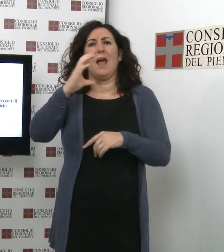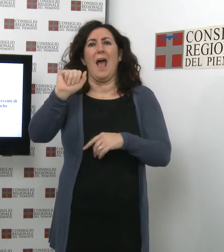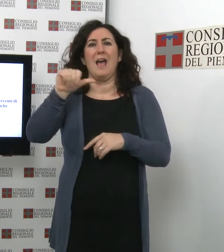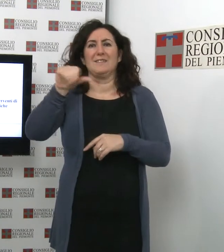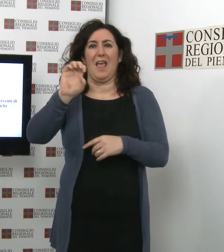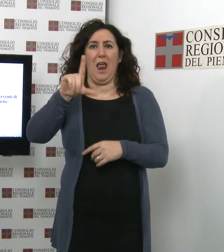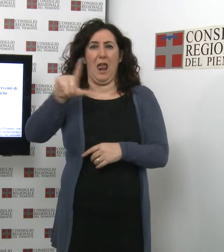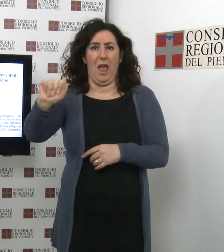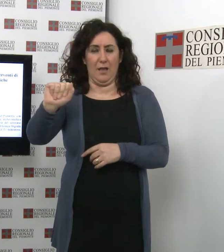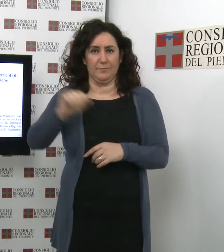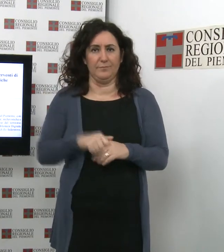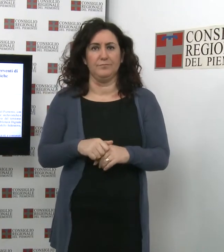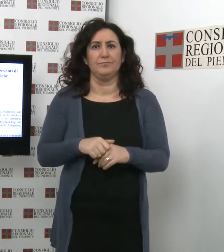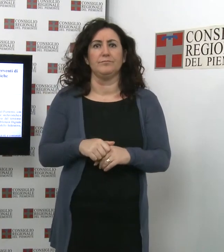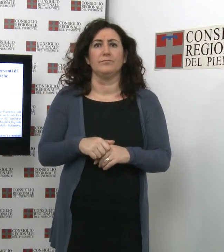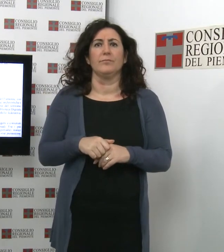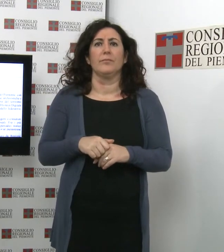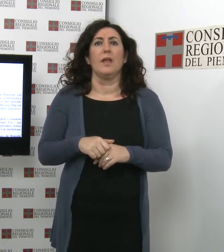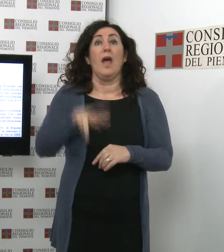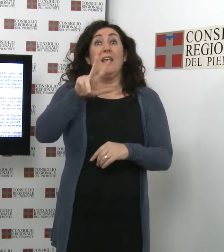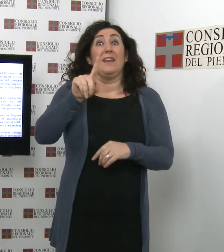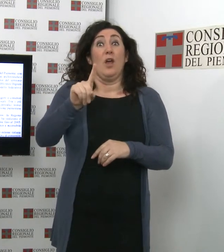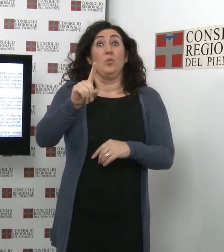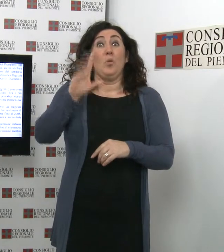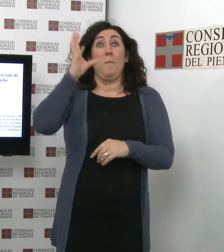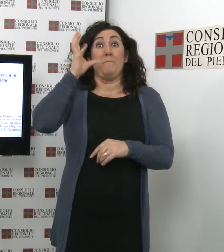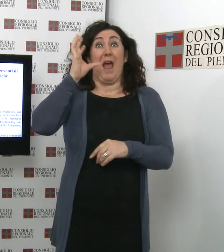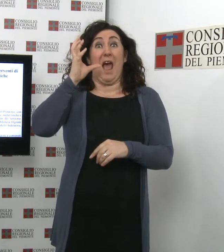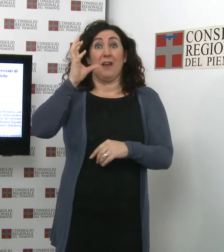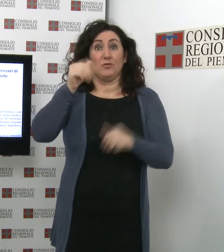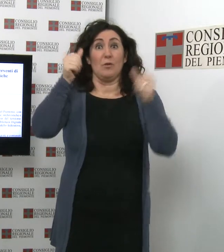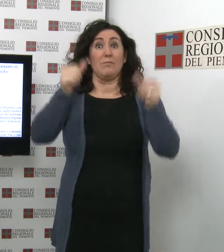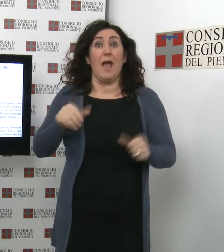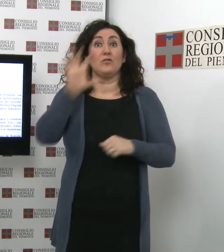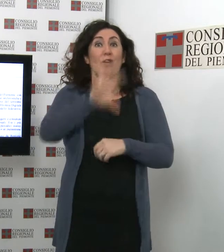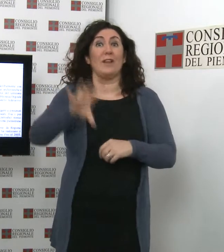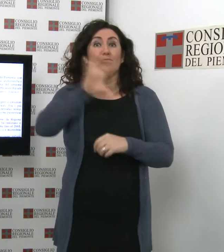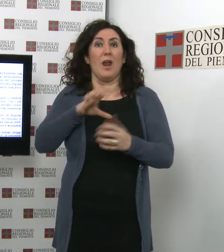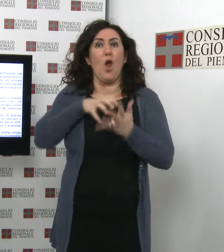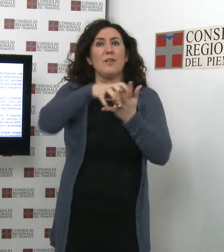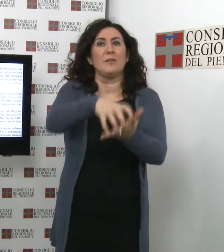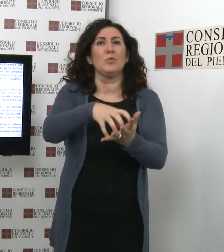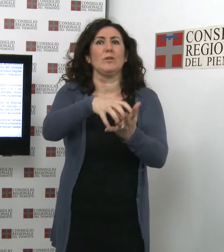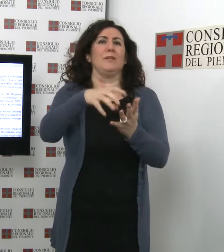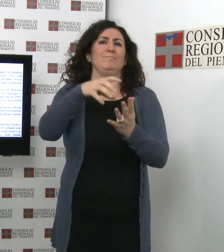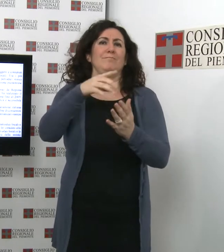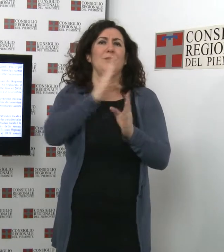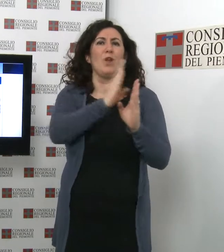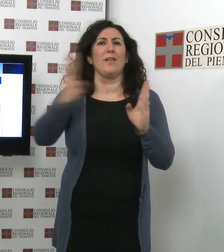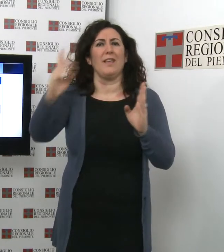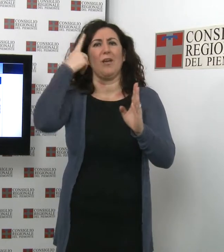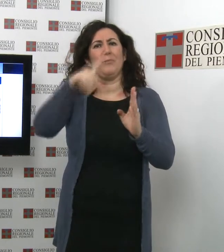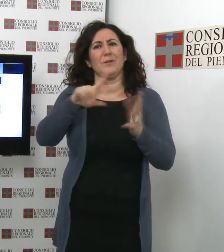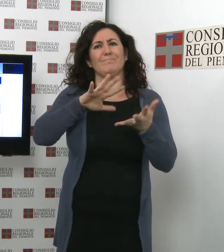Scade il 31 marzo il bando regionale per i contributi alle biblioteche per la digitalizzazione delle testate giornalistiche locali del Piemonte.